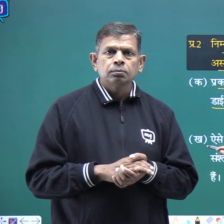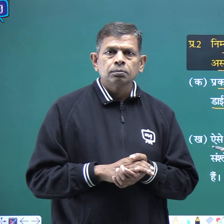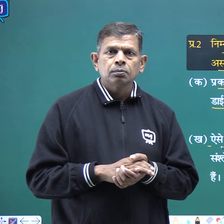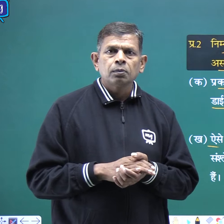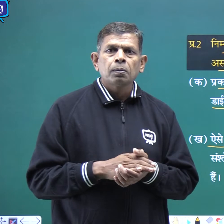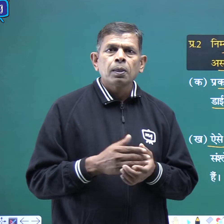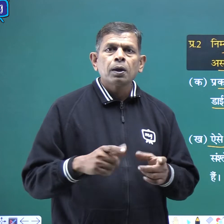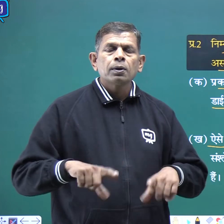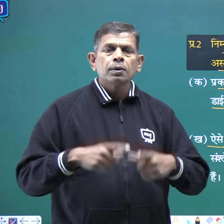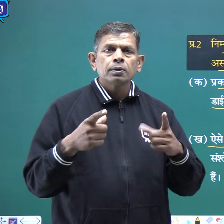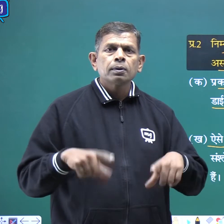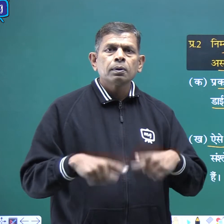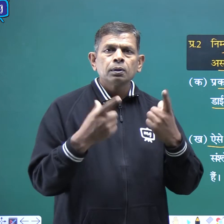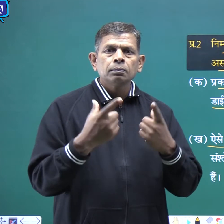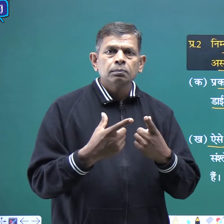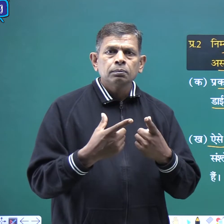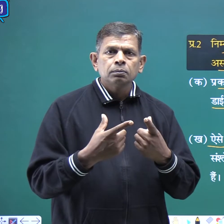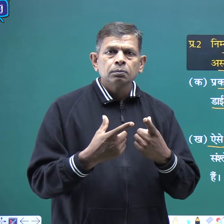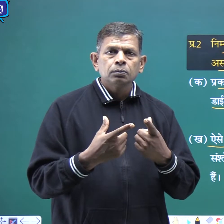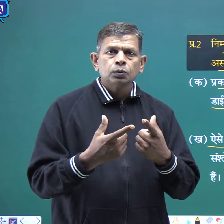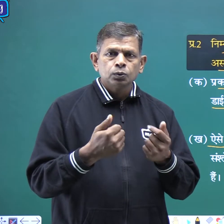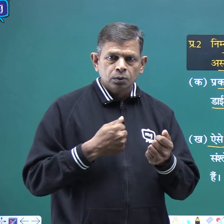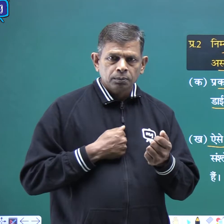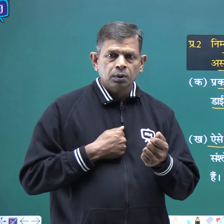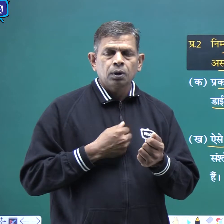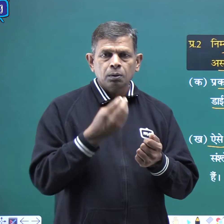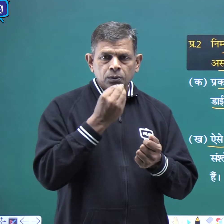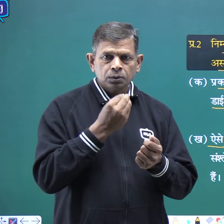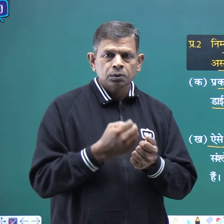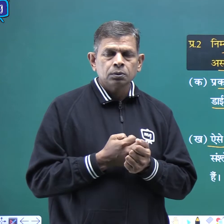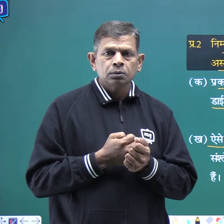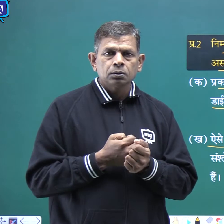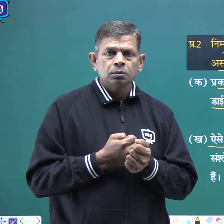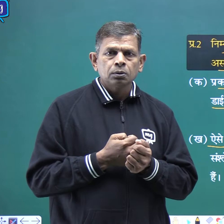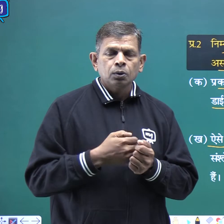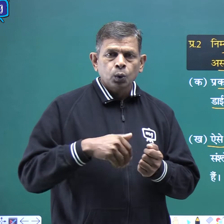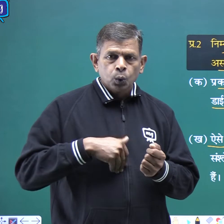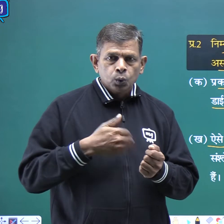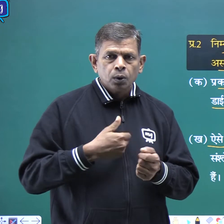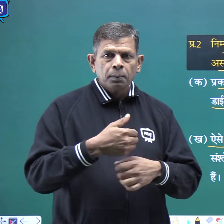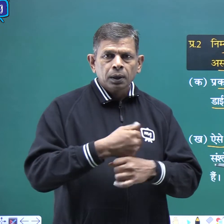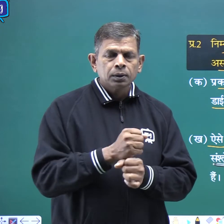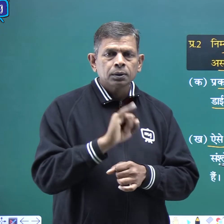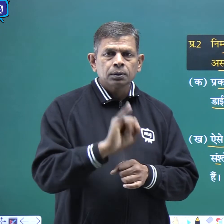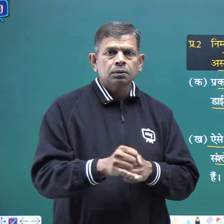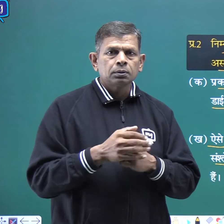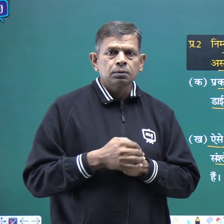ऐसे पादप जो अपना भोजन स्वयं संश्लेषित करते